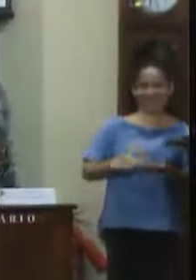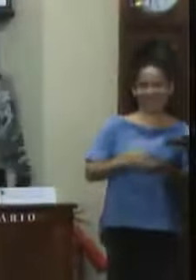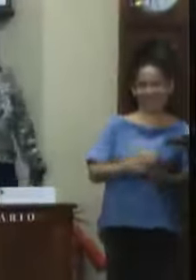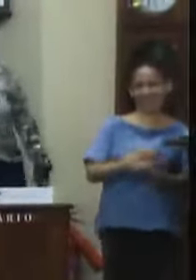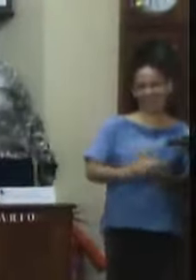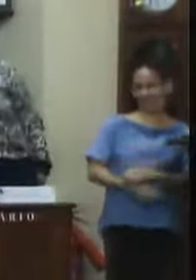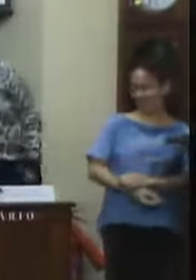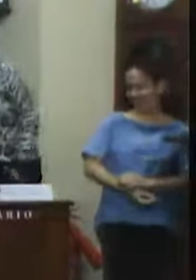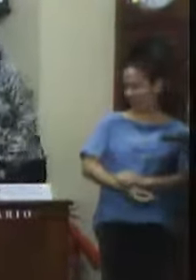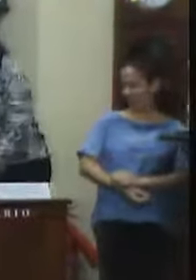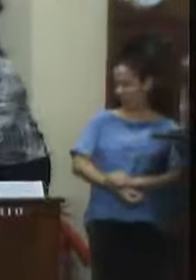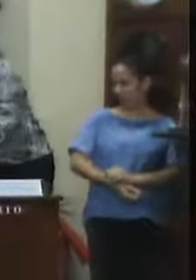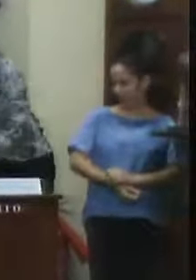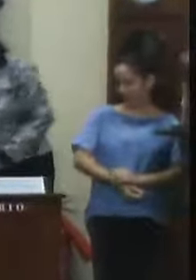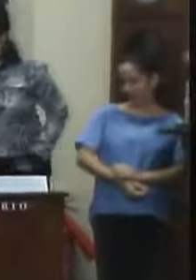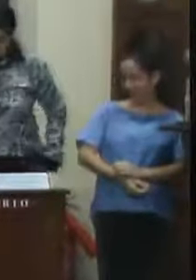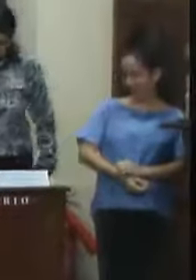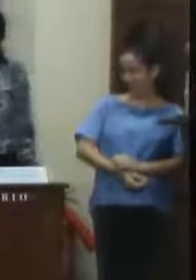correspondência.